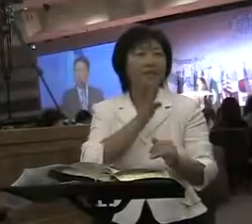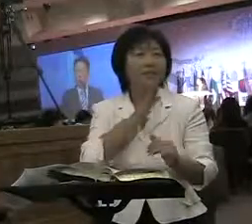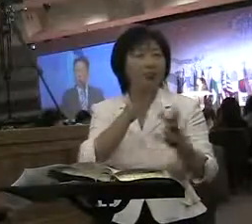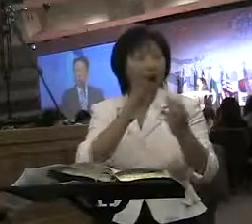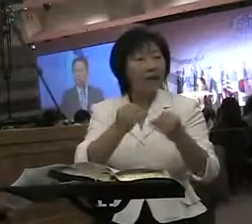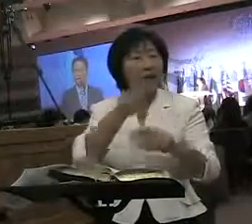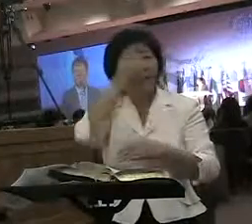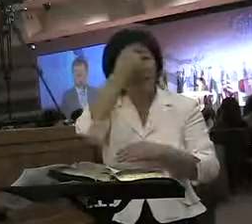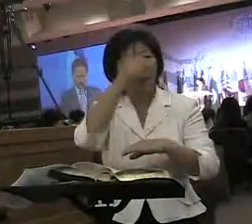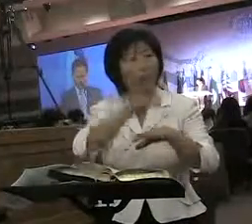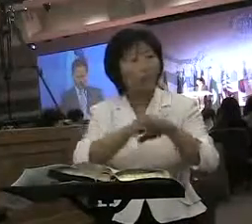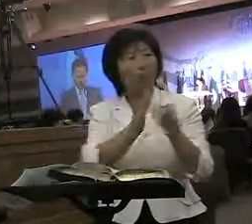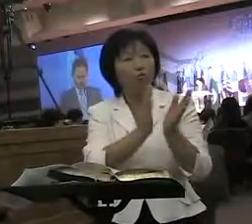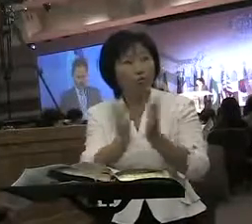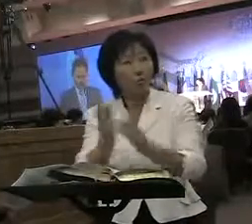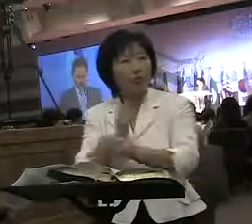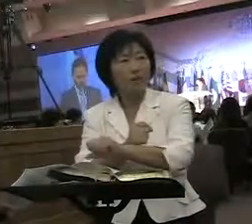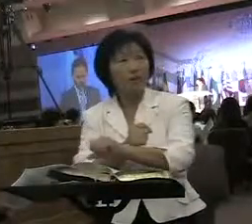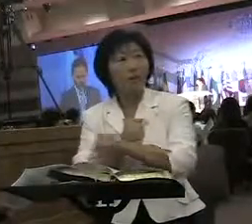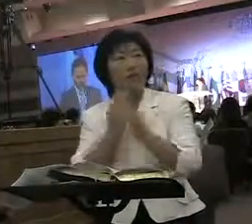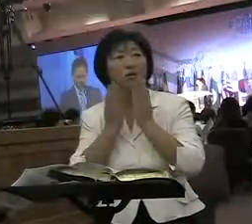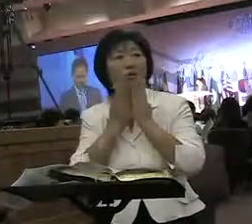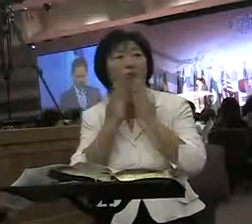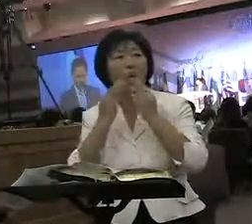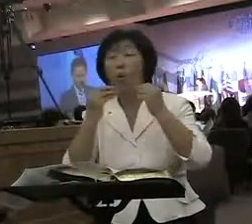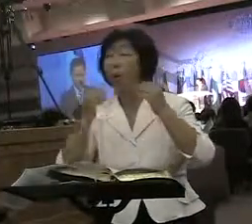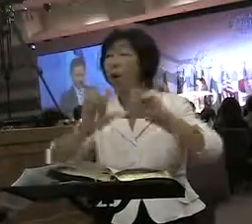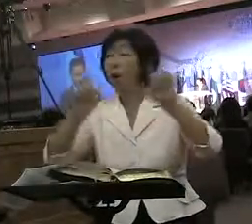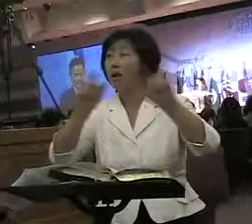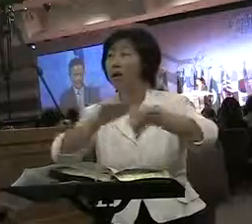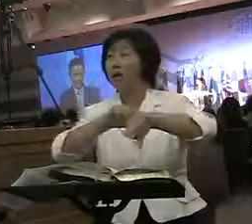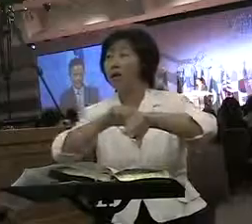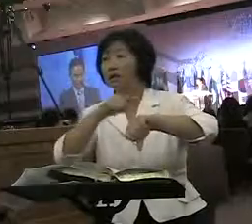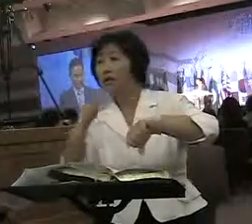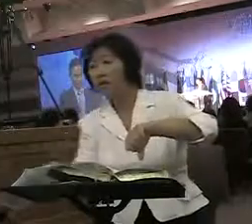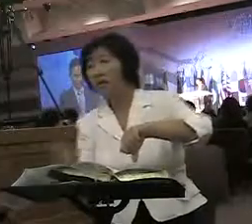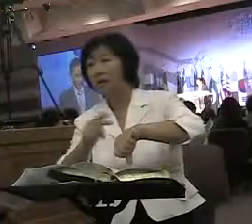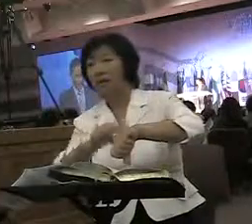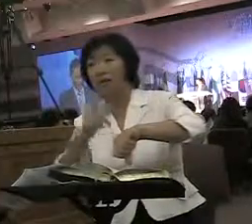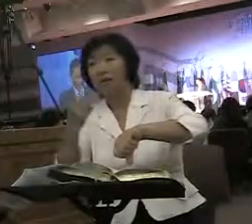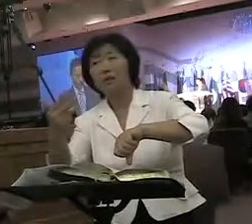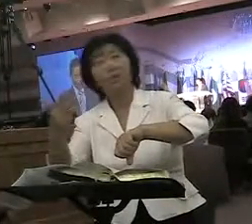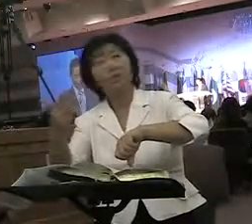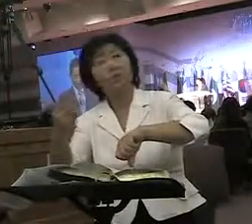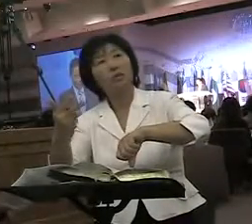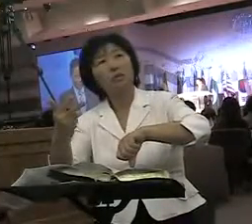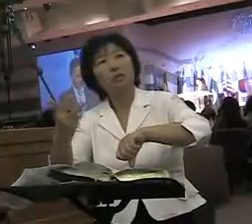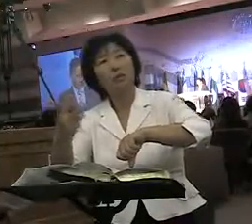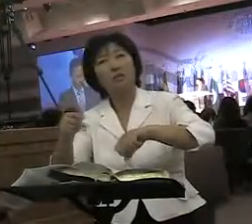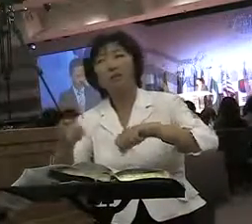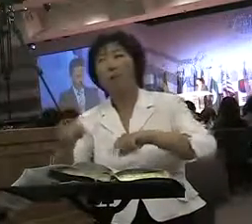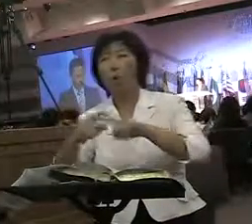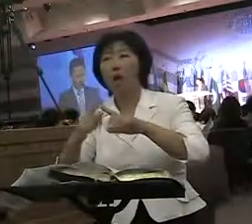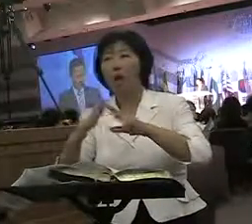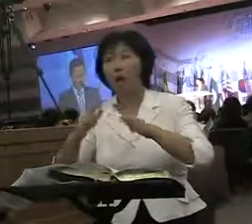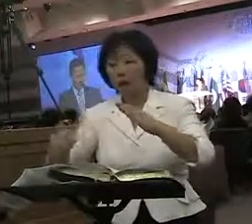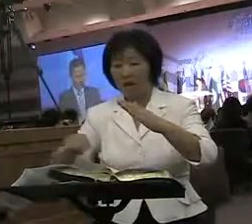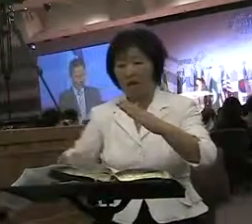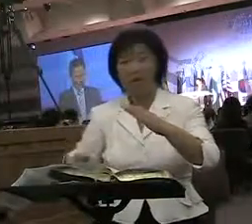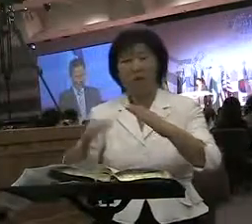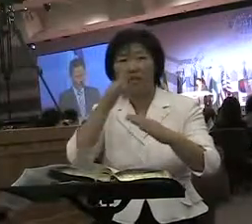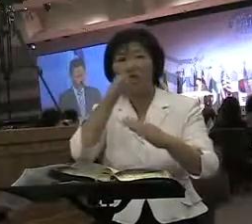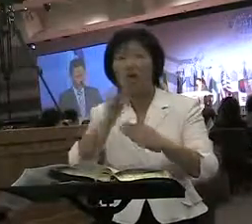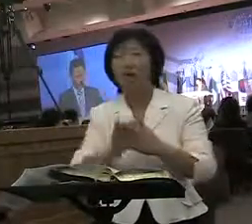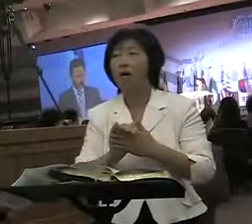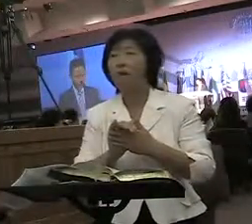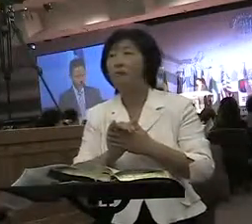기도하고 준비했습니다. 이번 토요일 저녁 7시 본당에서 있습니다. 많이 참석해 주시기를 바랍니다.